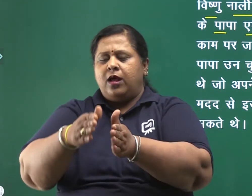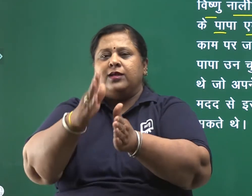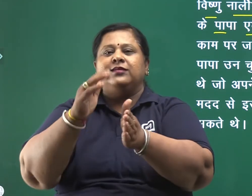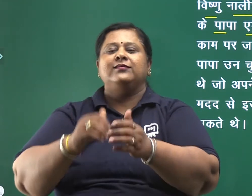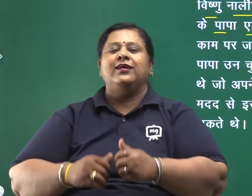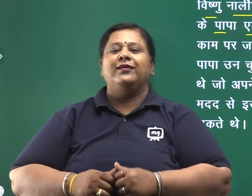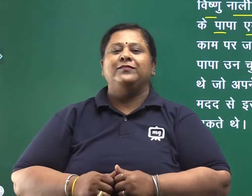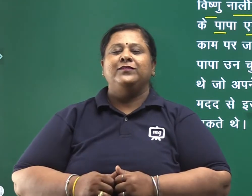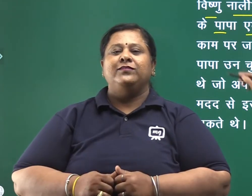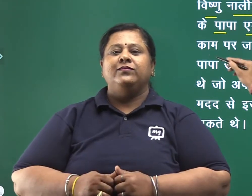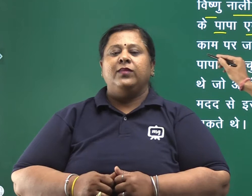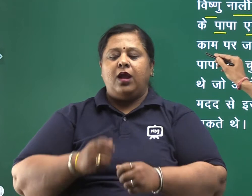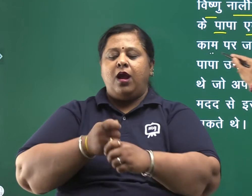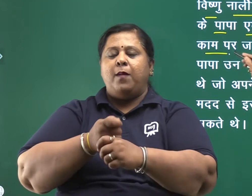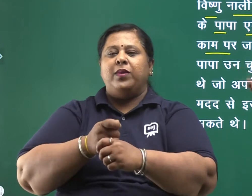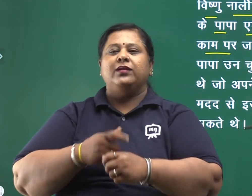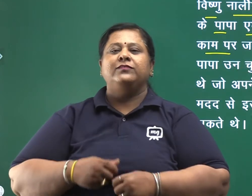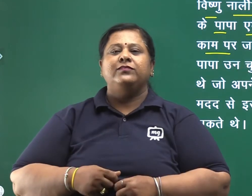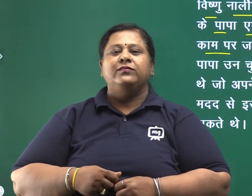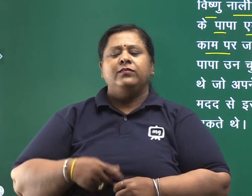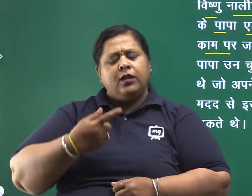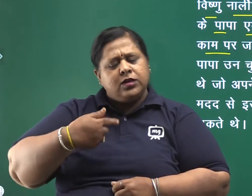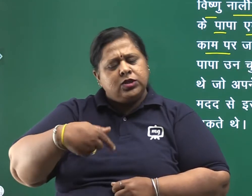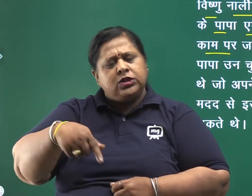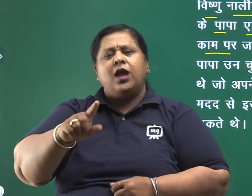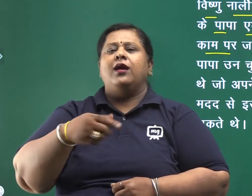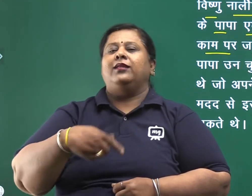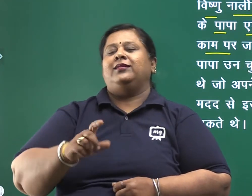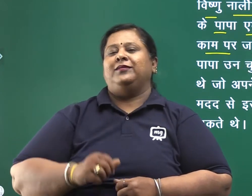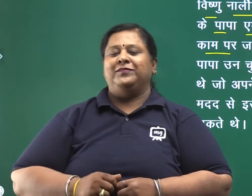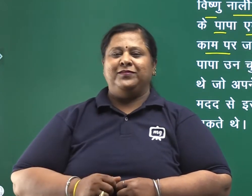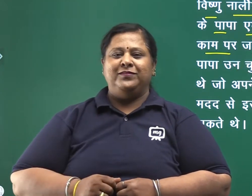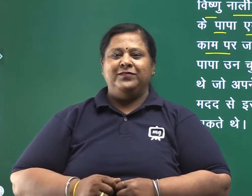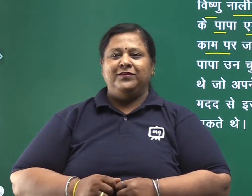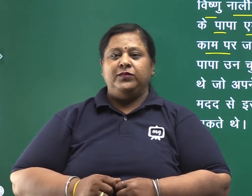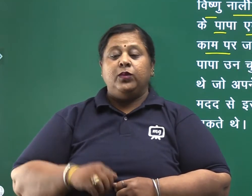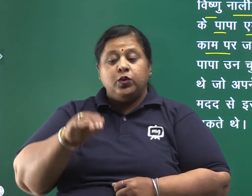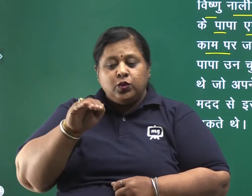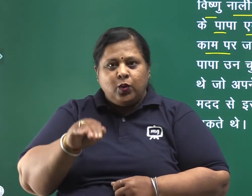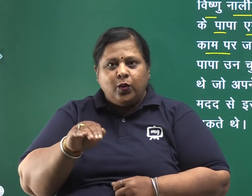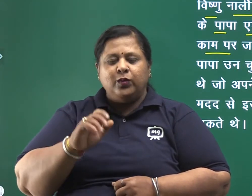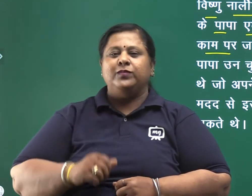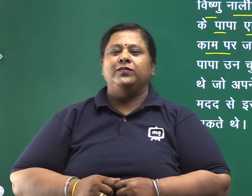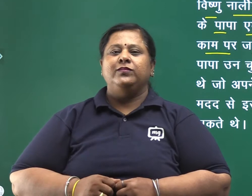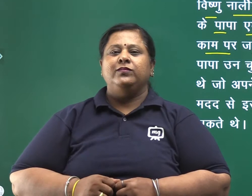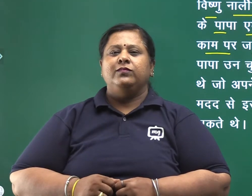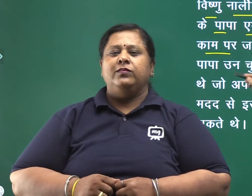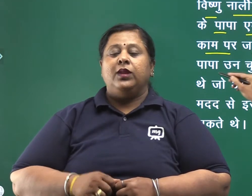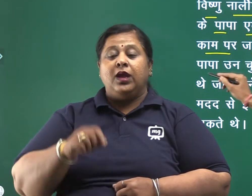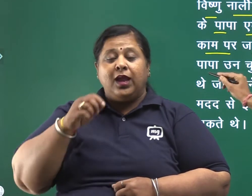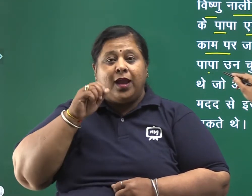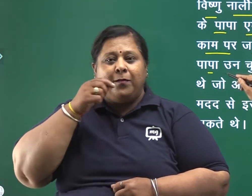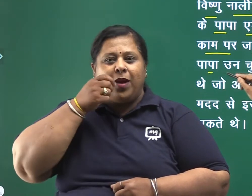रास्ते से काम पर जाया करते थे। छोटू के